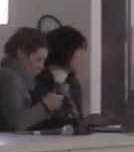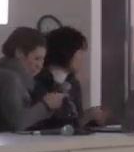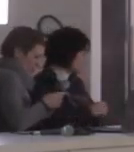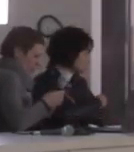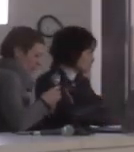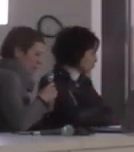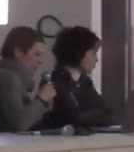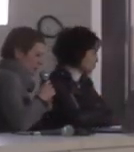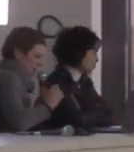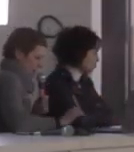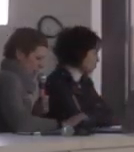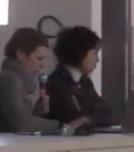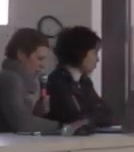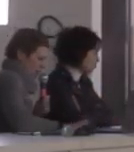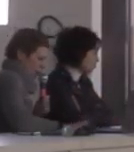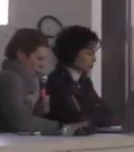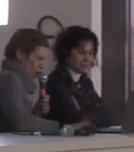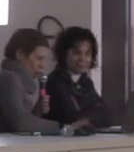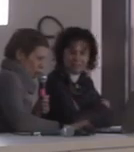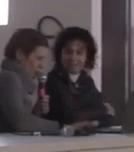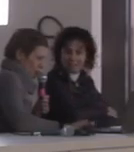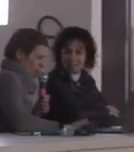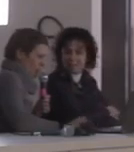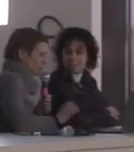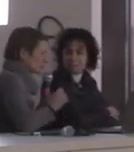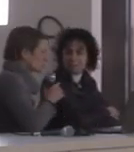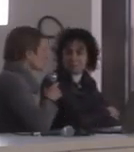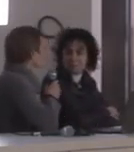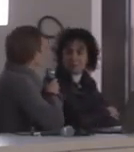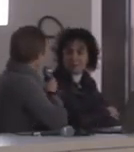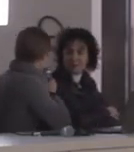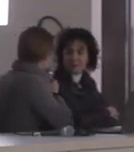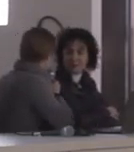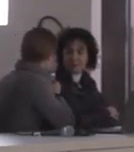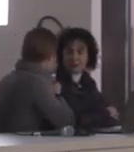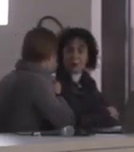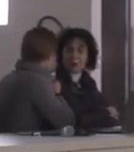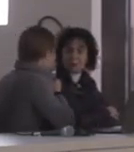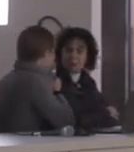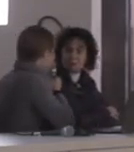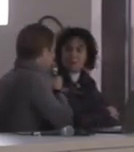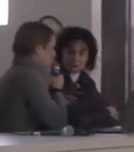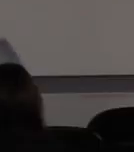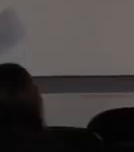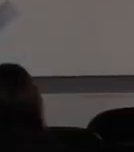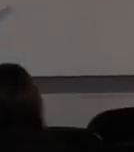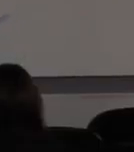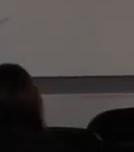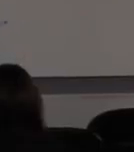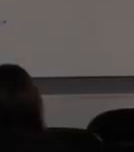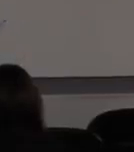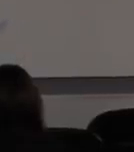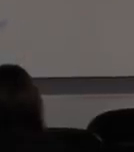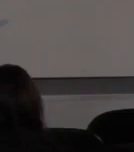Entre os dias 26 e 28 de agosto, acontece o segundo simpósio Pensamento Acessível Cena Aberta da